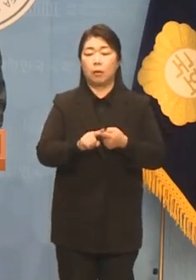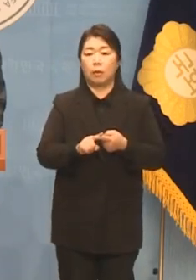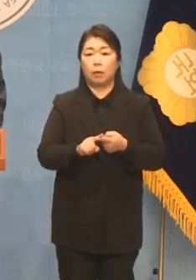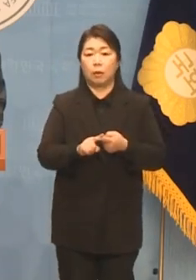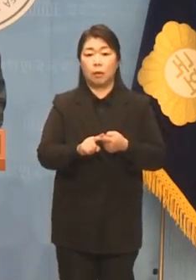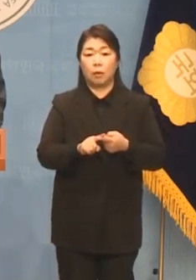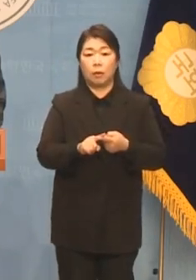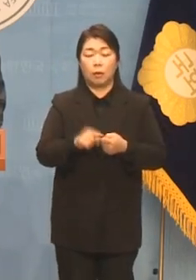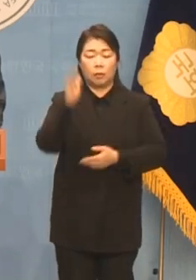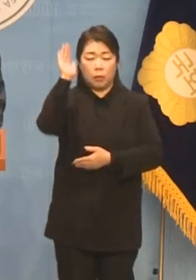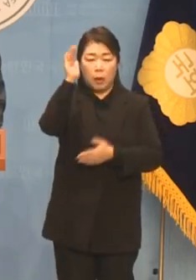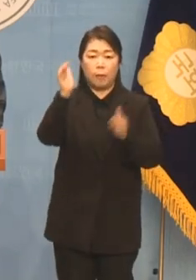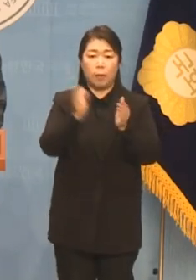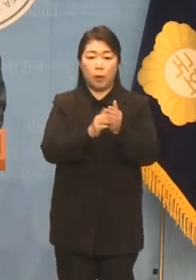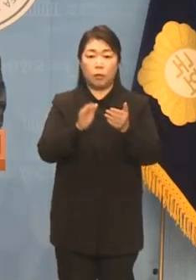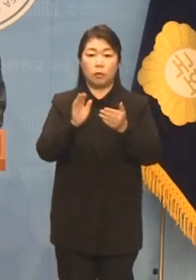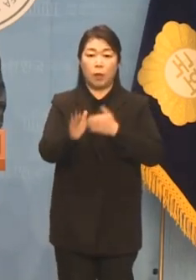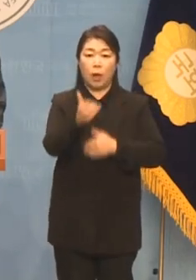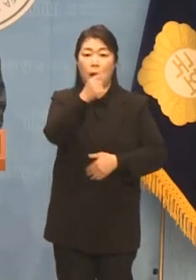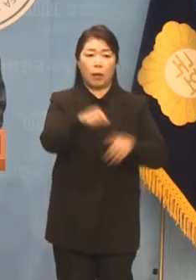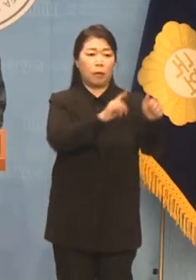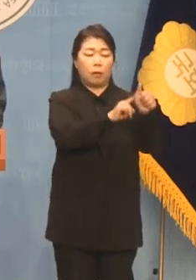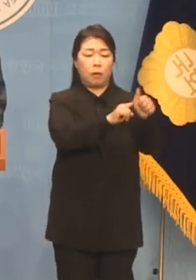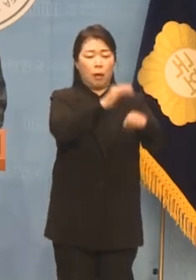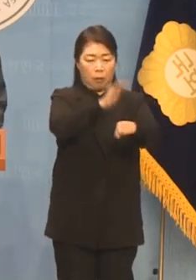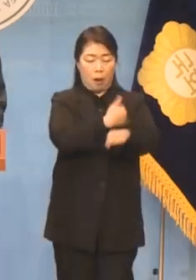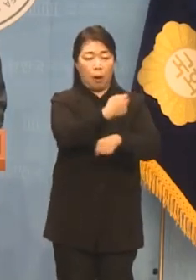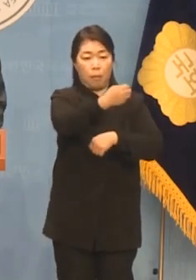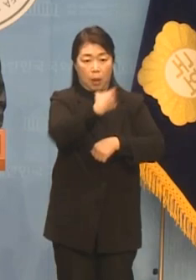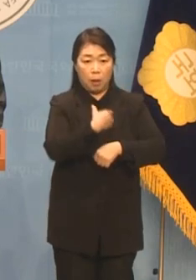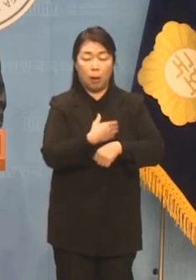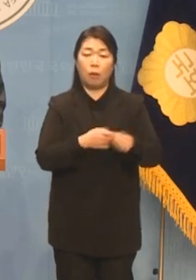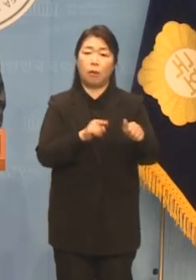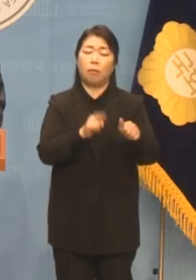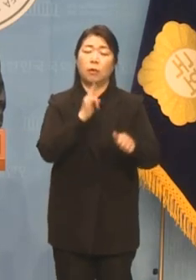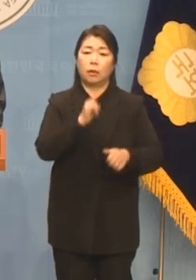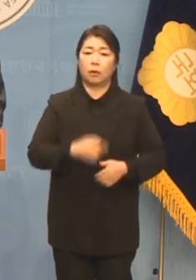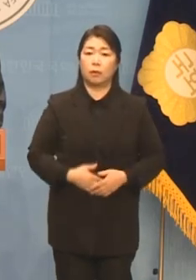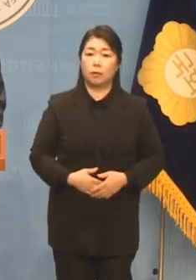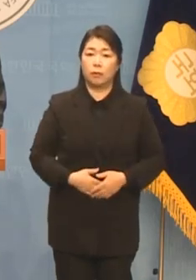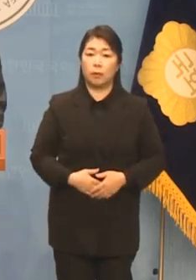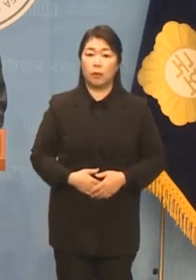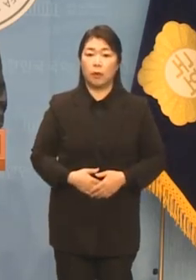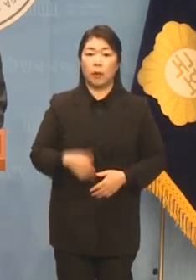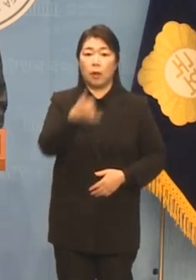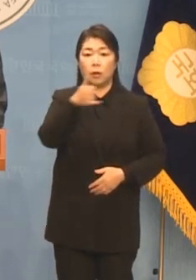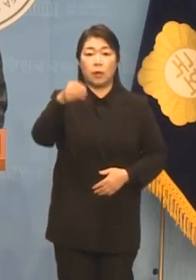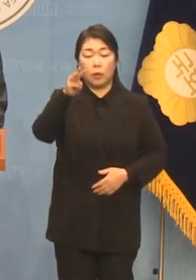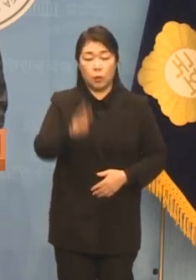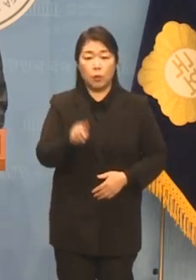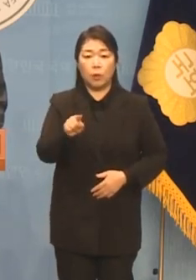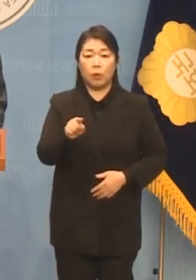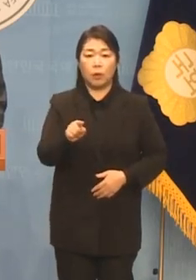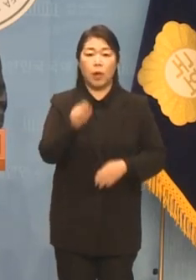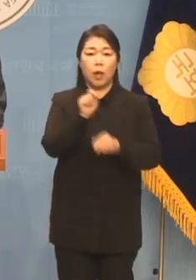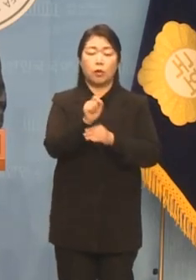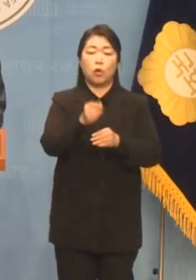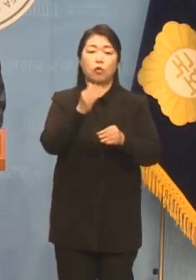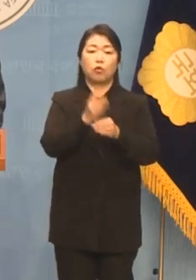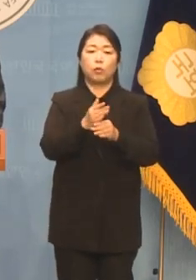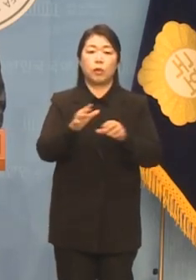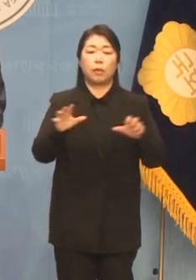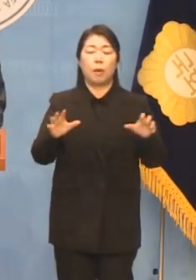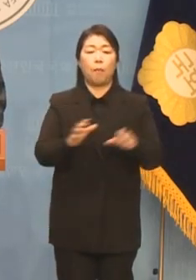부렸습니다 세종시가 행정수도가 아닌 행정중심 복합 도시라는 애매모한 형태에 여전히 머물러 있는